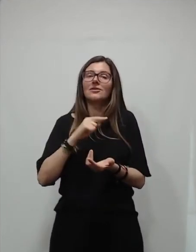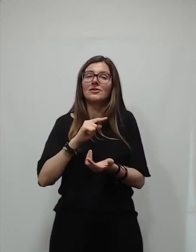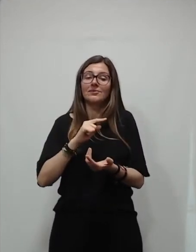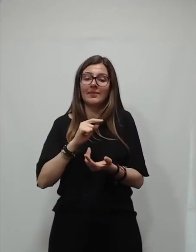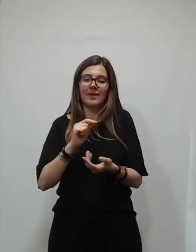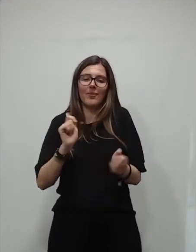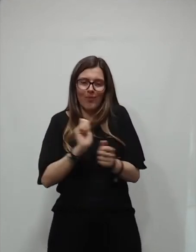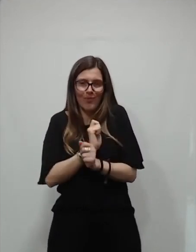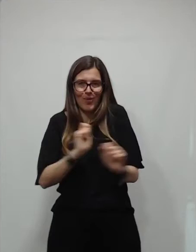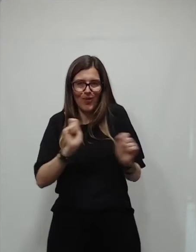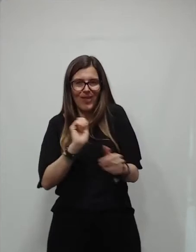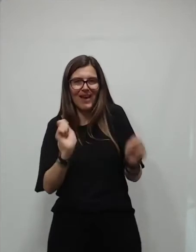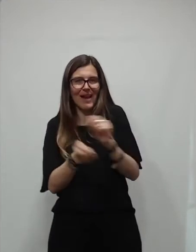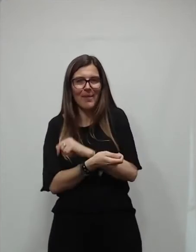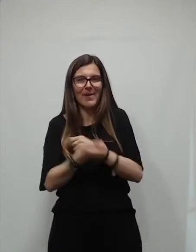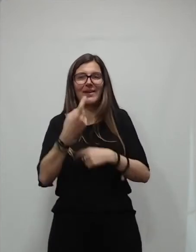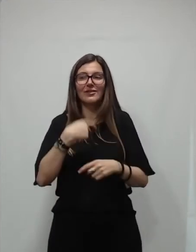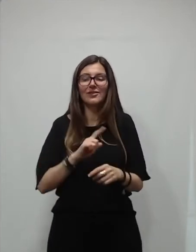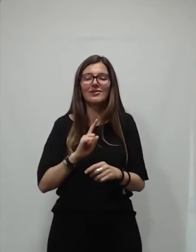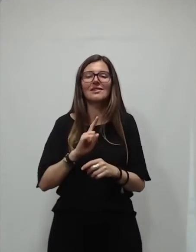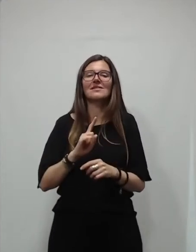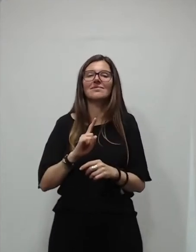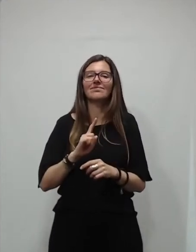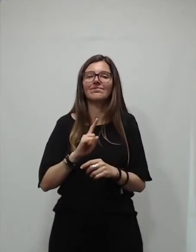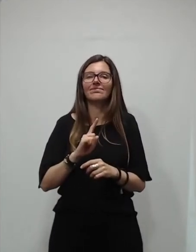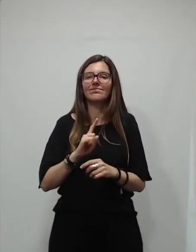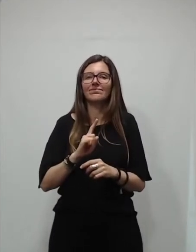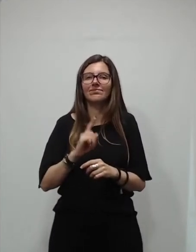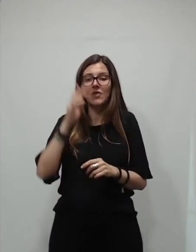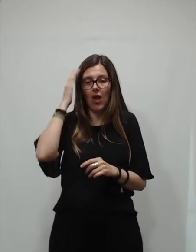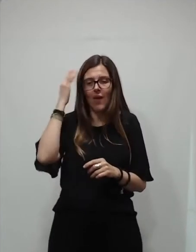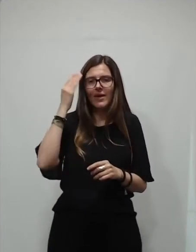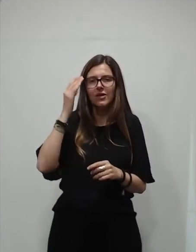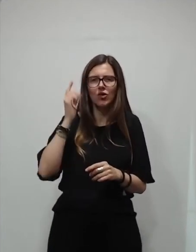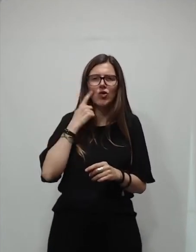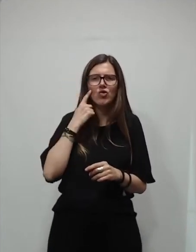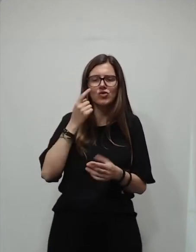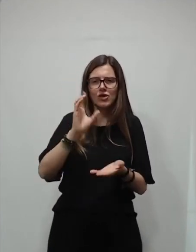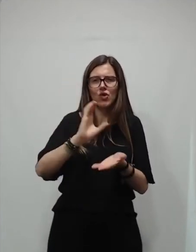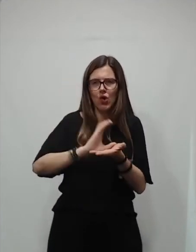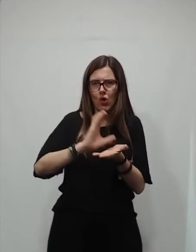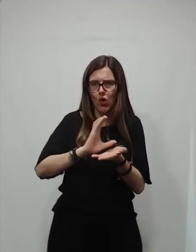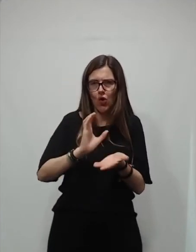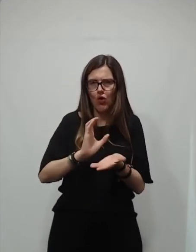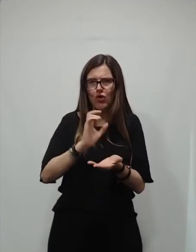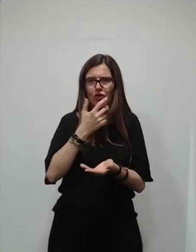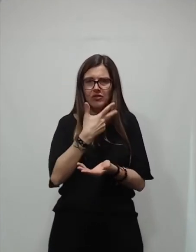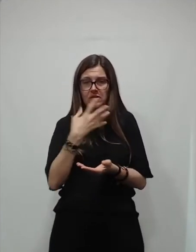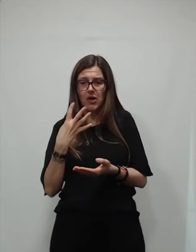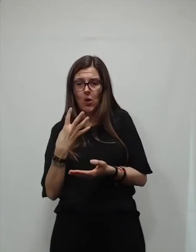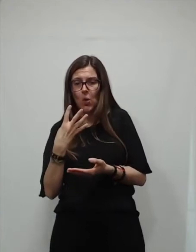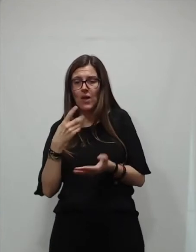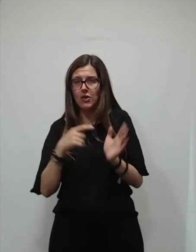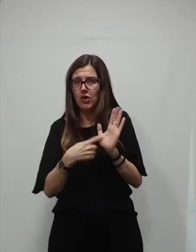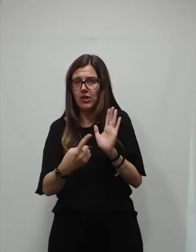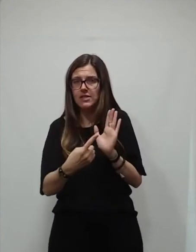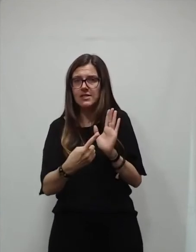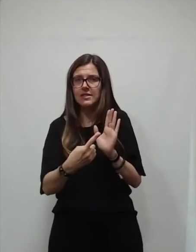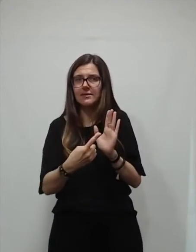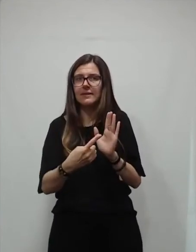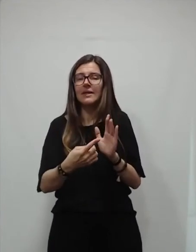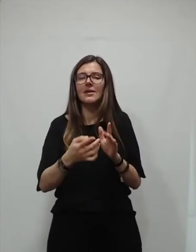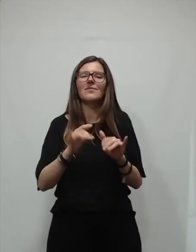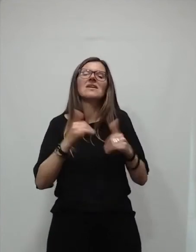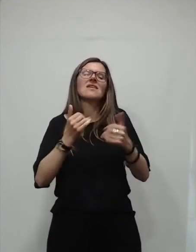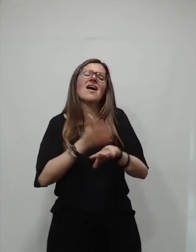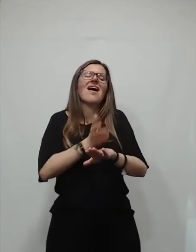el legislador, manteniendo el Código Penal del 34, el Código Penal del 34, como todos ustedes saben, ha sufrido un montón